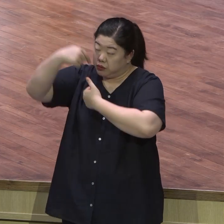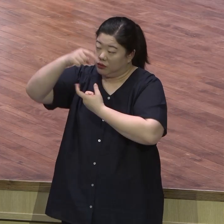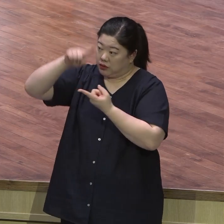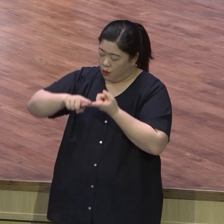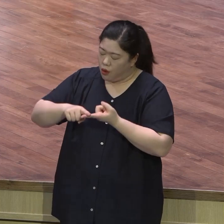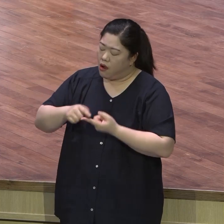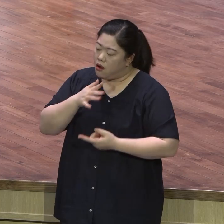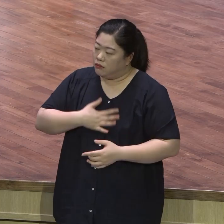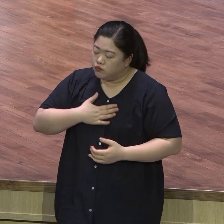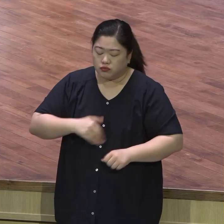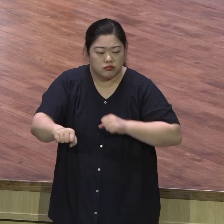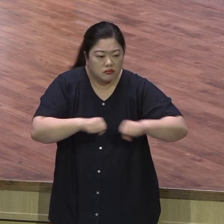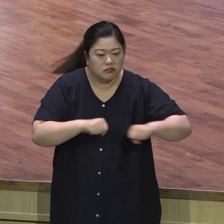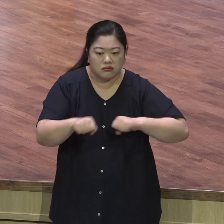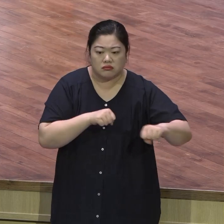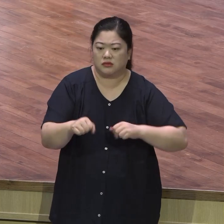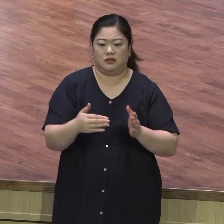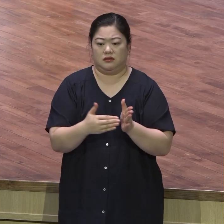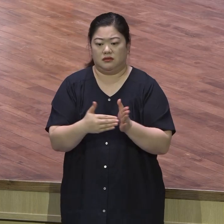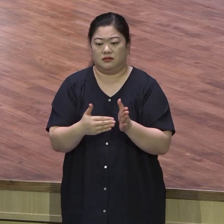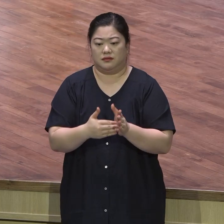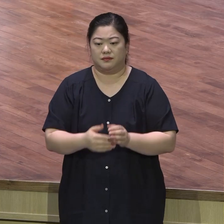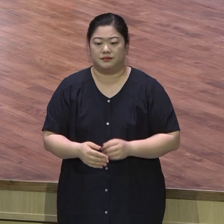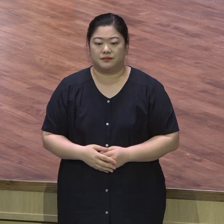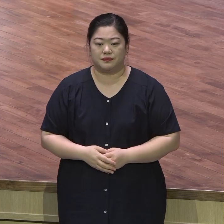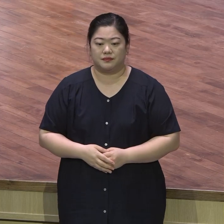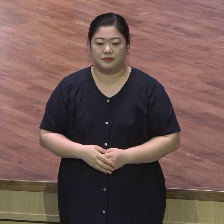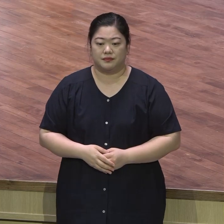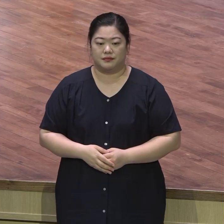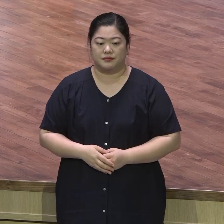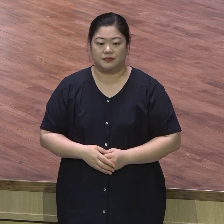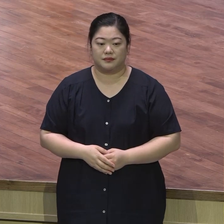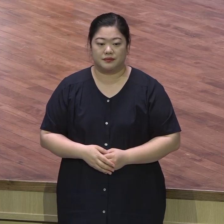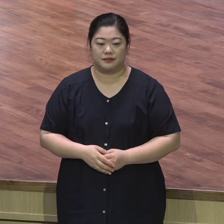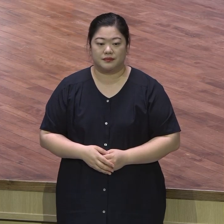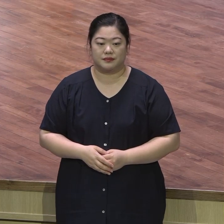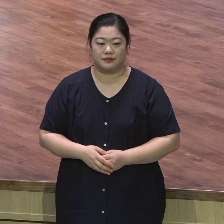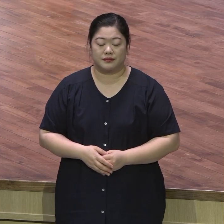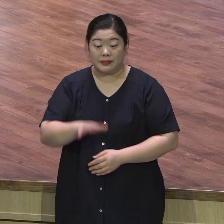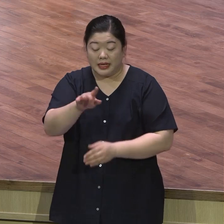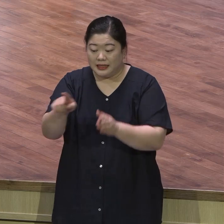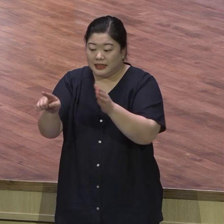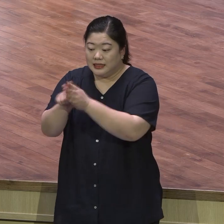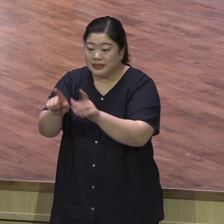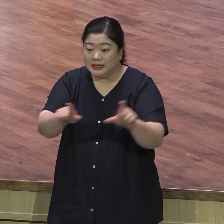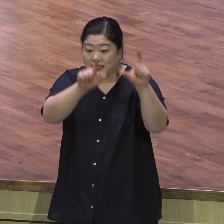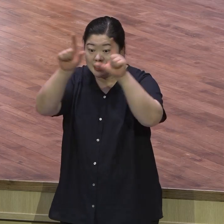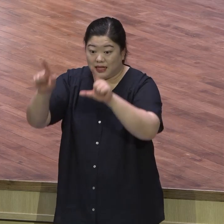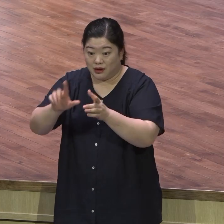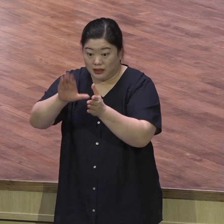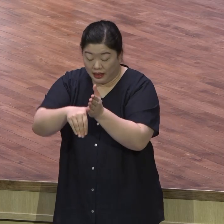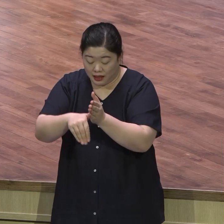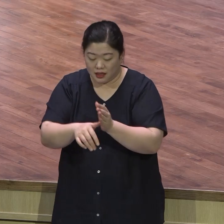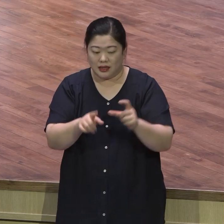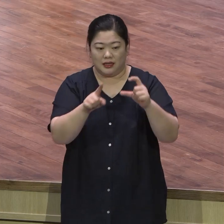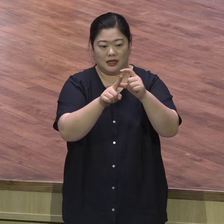신학생을 하면서 헌신에 대해서 성경적 이해가 없기 때문에 헌신이라 말만 들어도